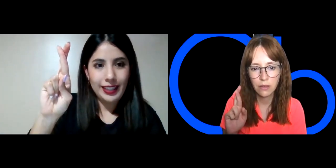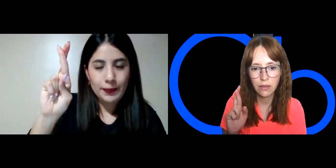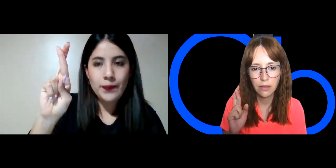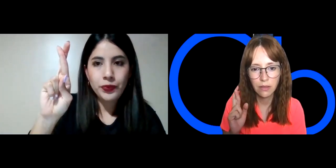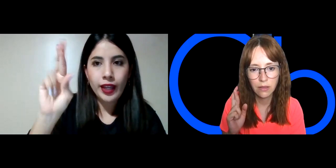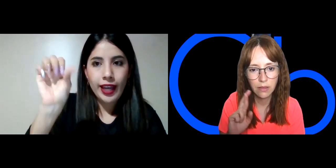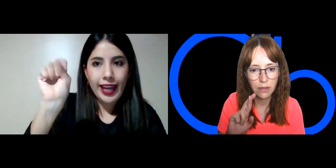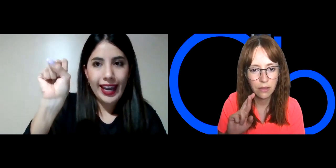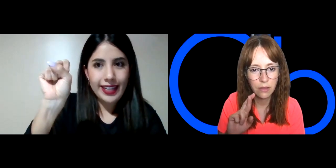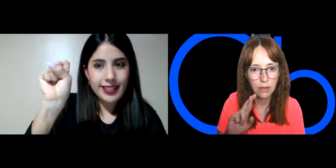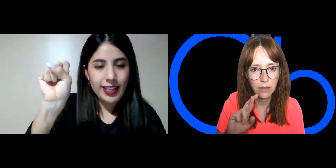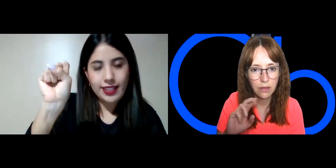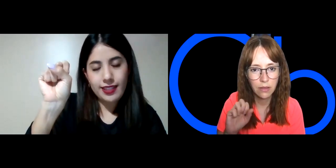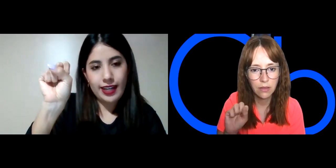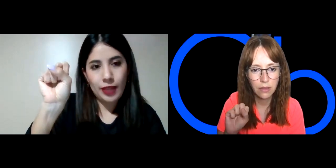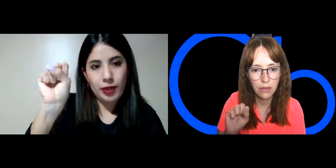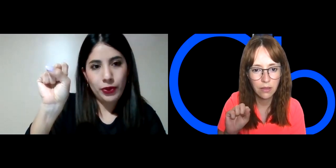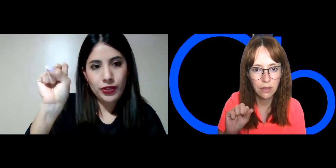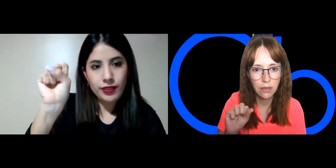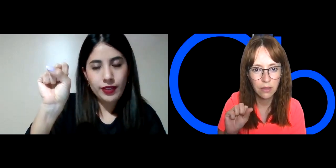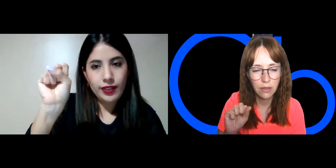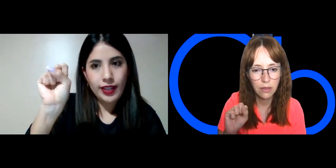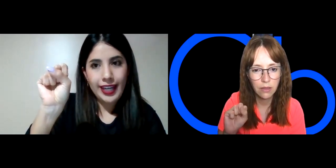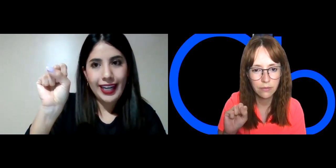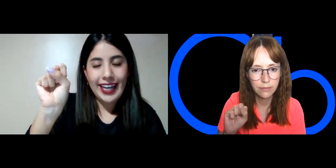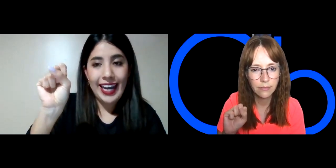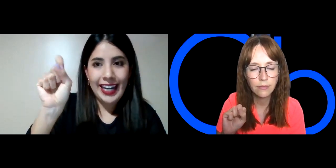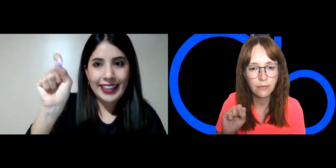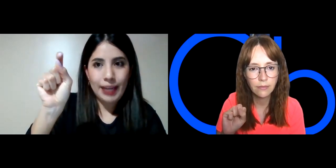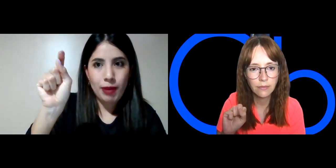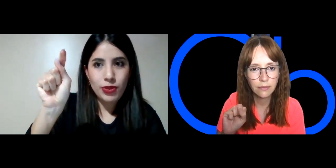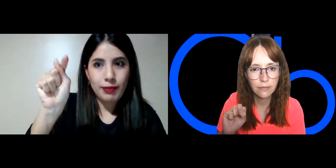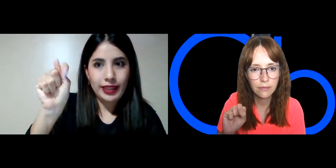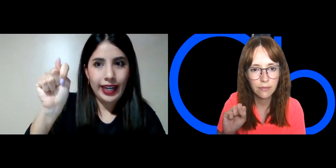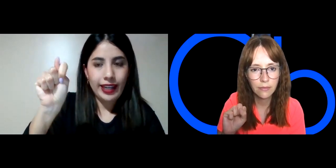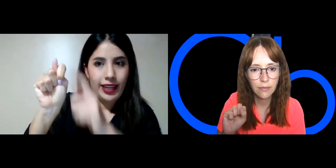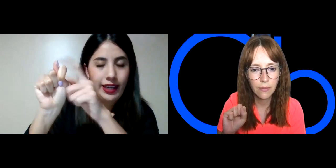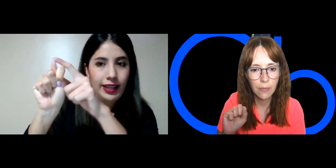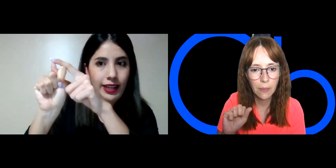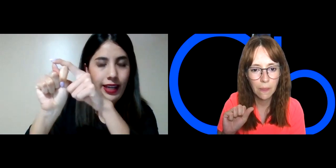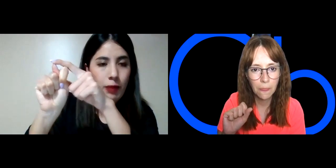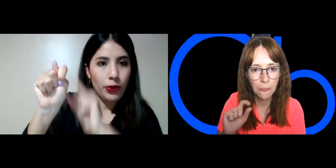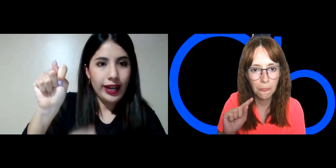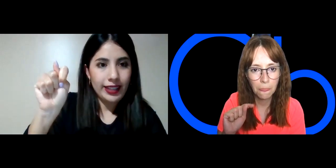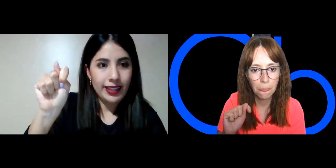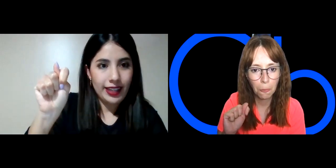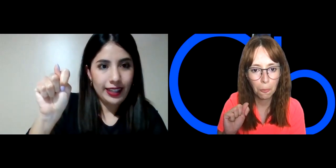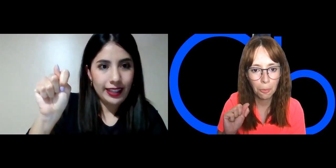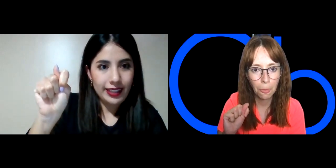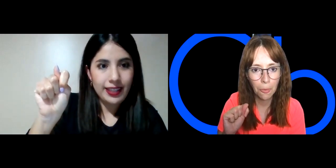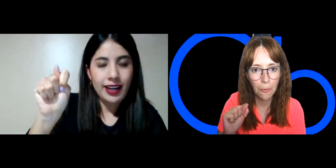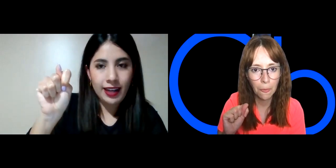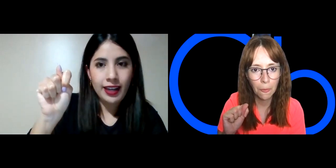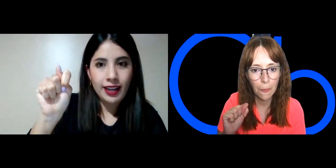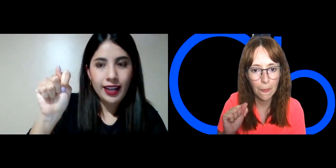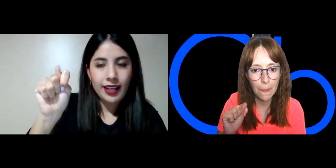frente. S es cerrando el puño. En la T vamos a meter el pulgar entre el